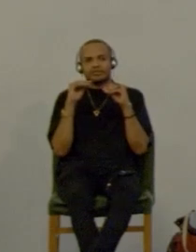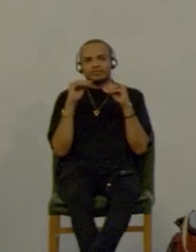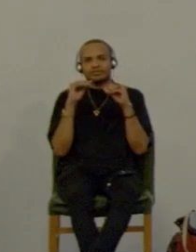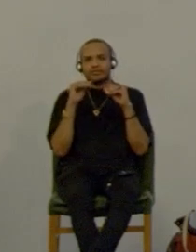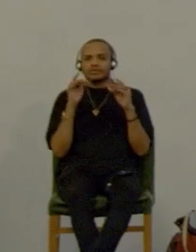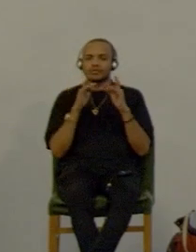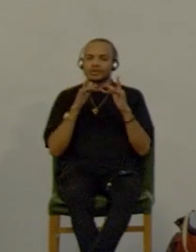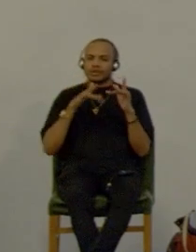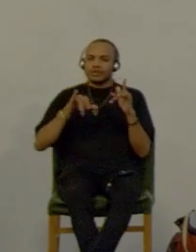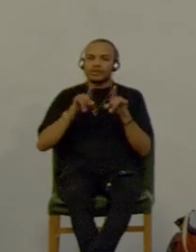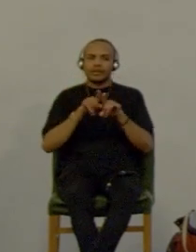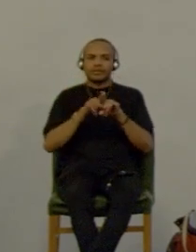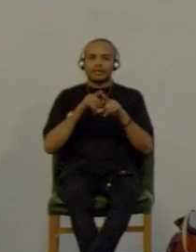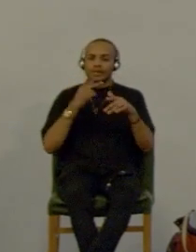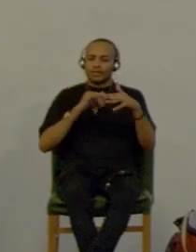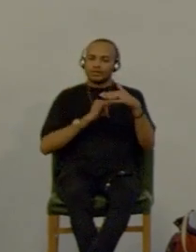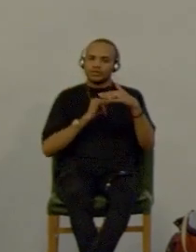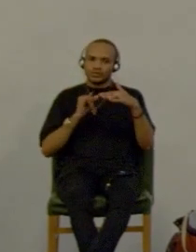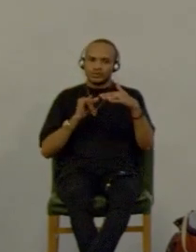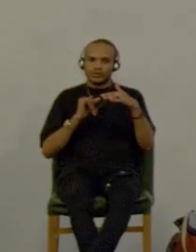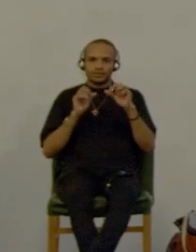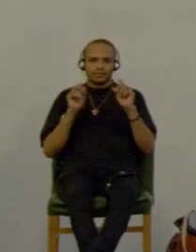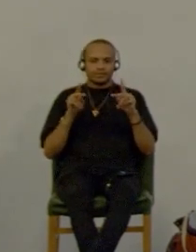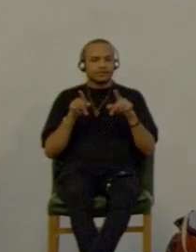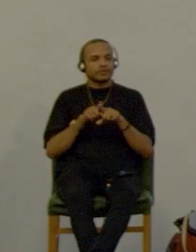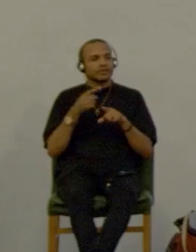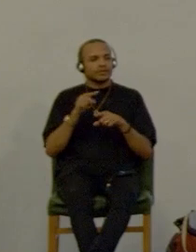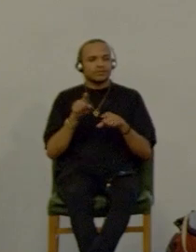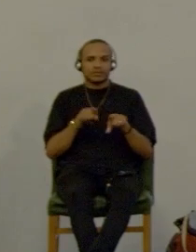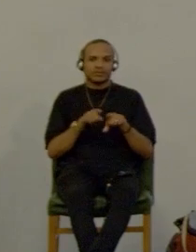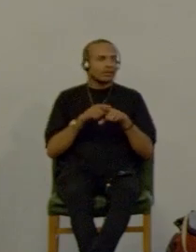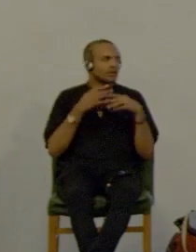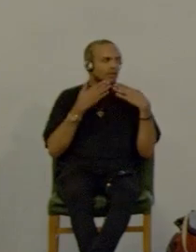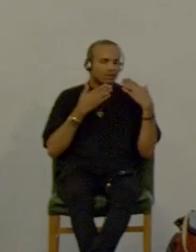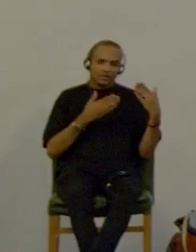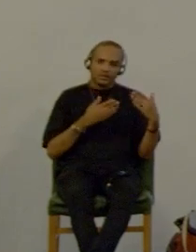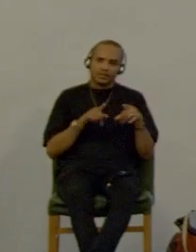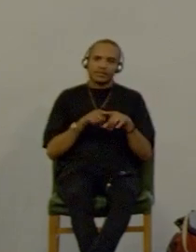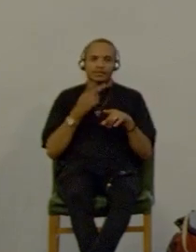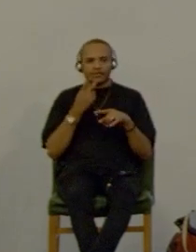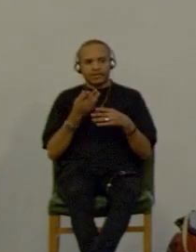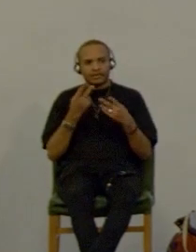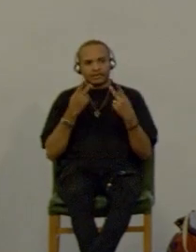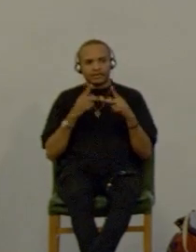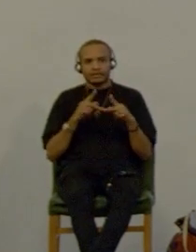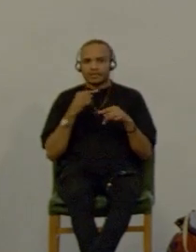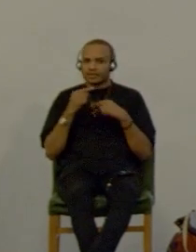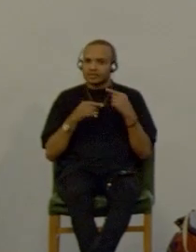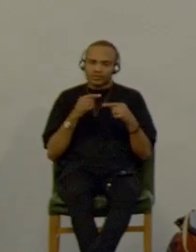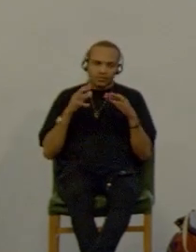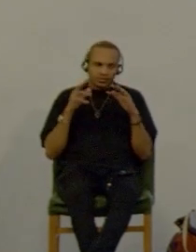os canais do Instituto. Tá? E, por último, também agradecer e dizer que esse